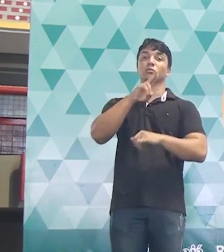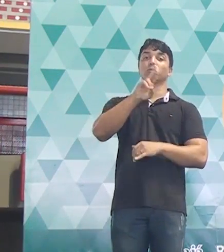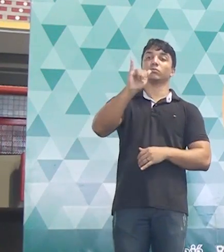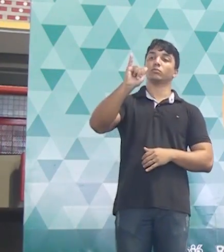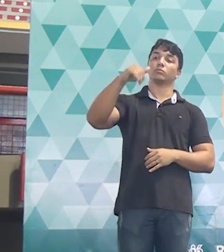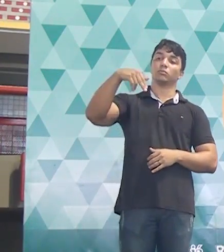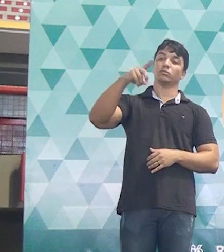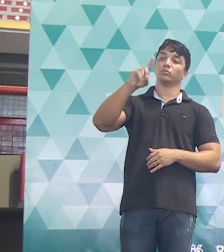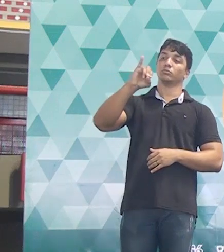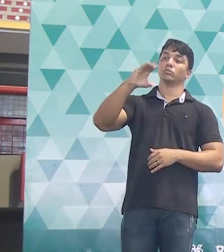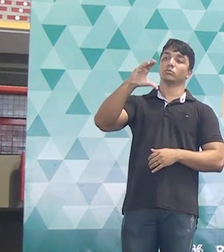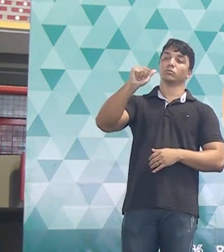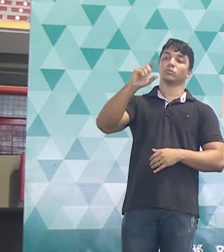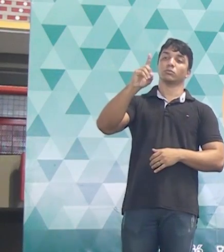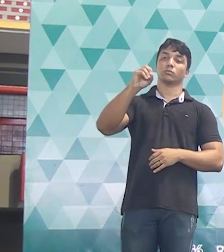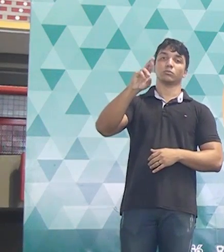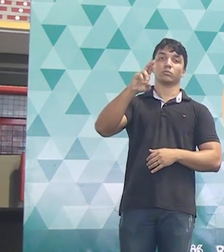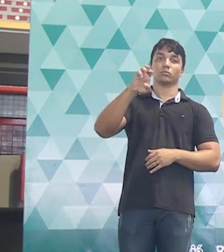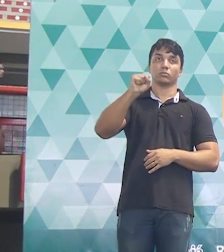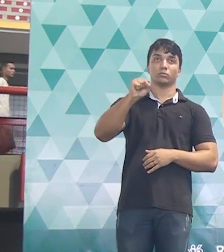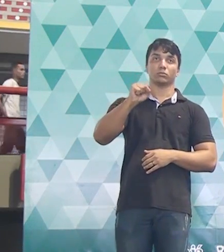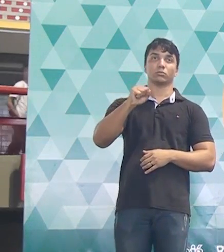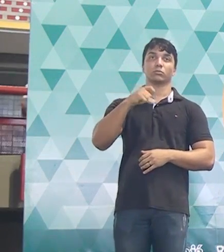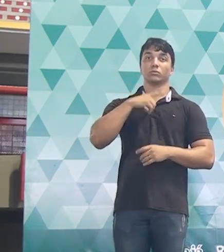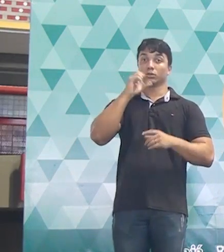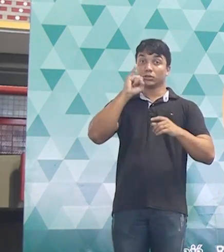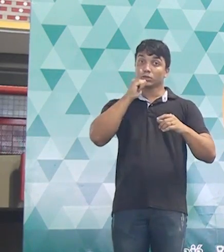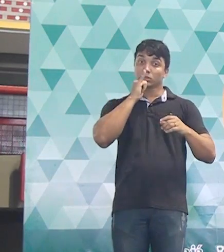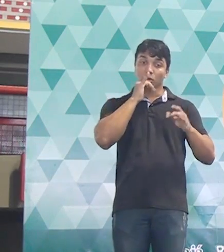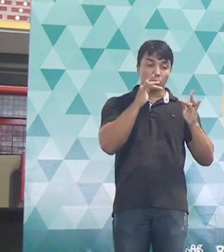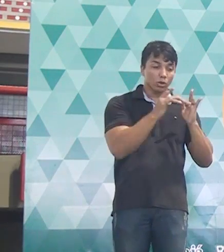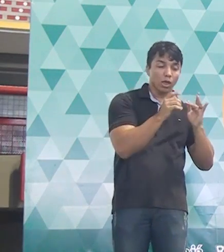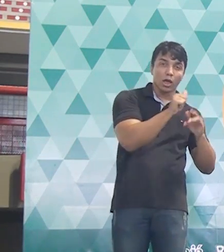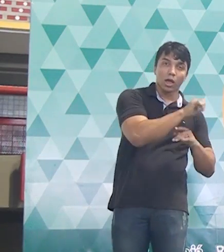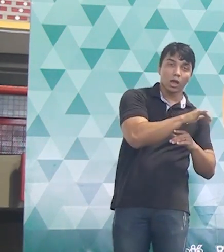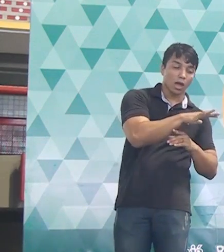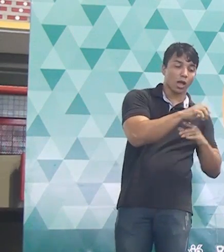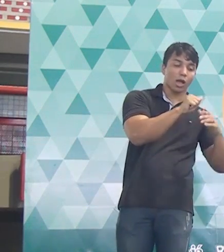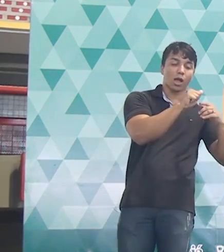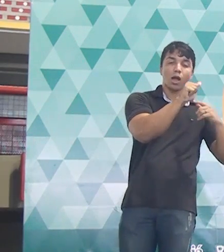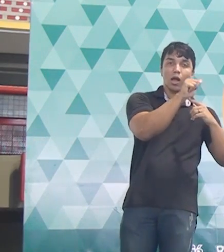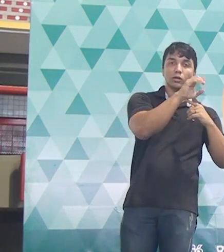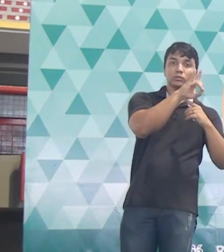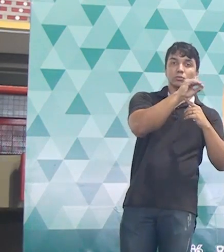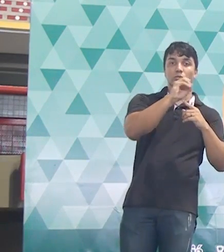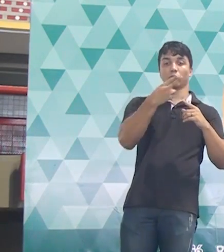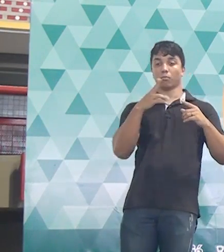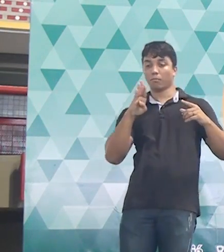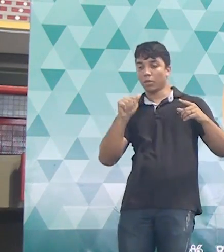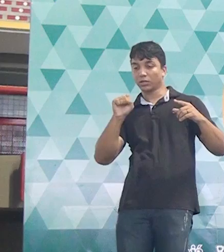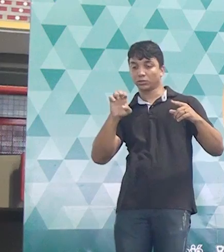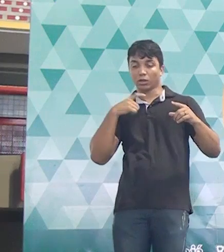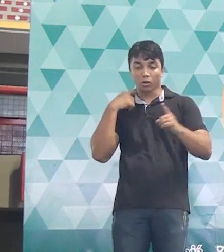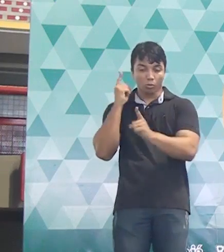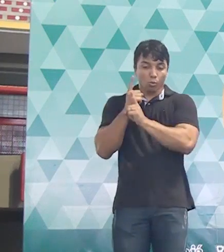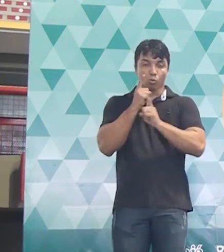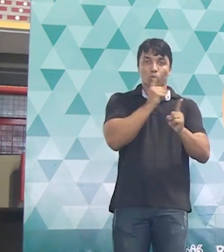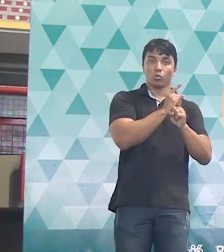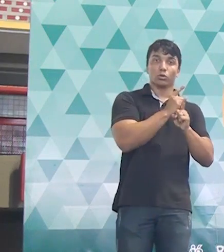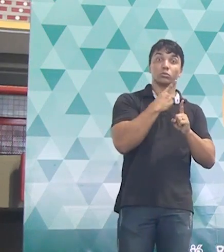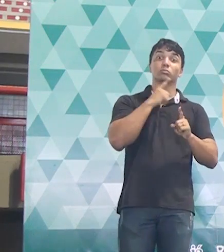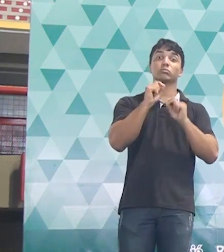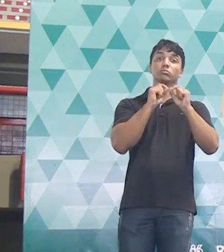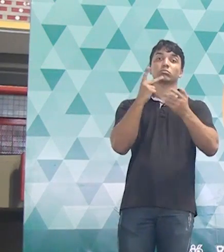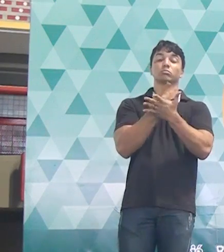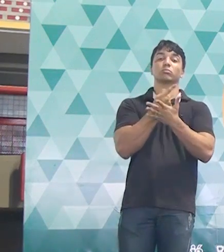indicadores. Toda vida que eu uso um indicador em contato com um ácido ou com uma base, ele muda de cor. E é através da cor que eu sei se aquilo é